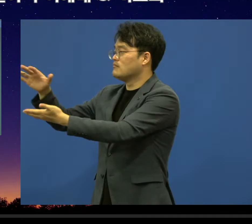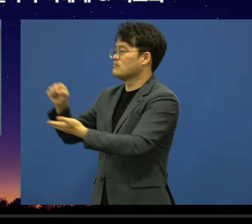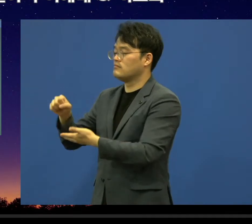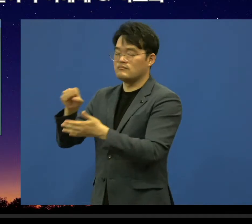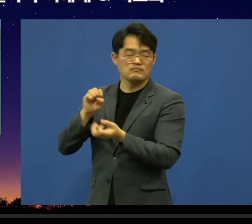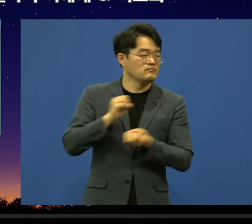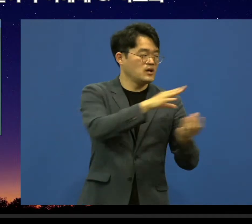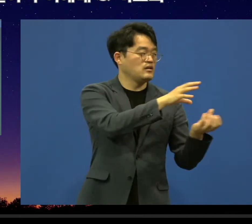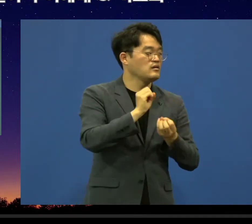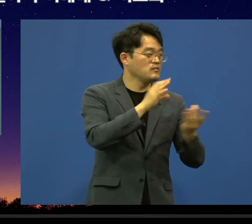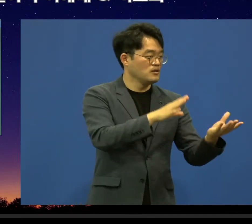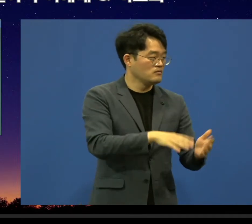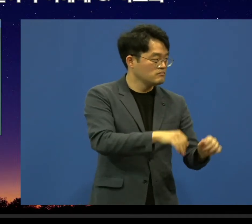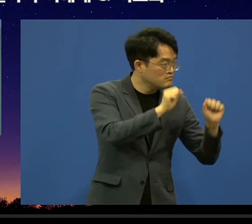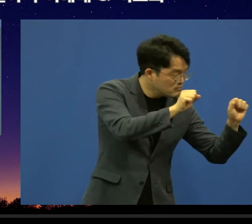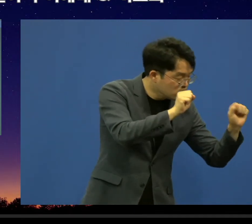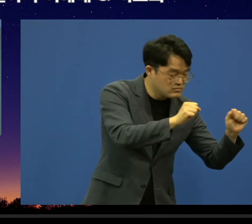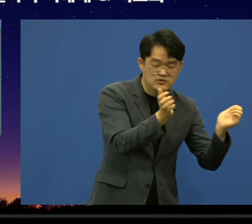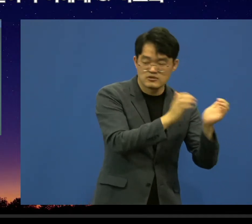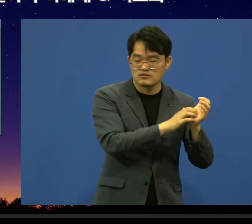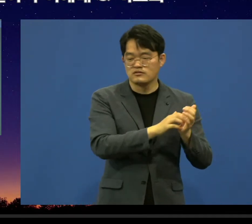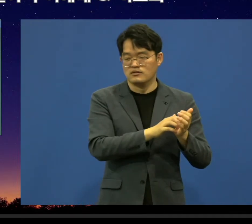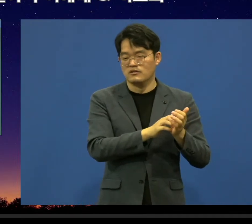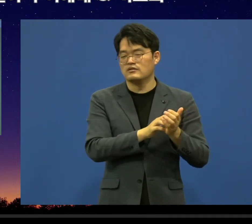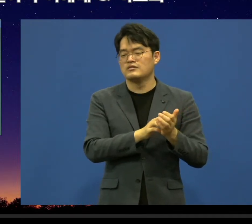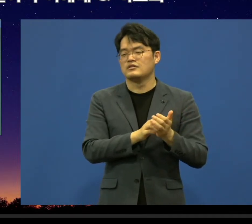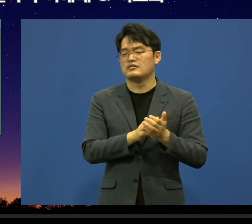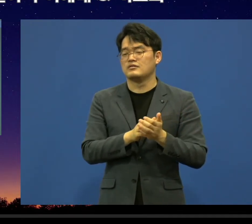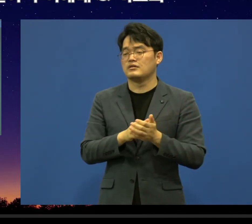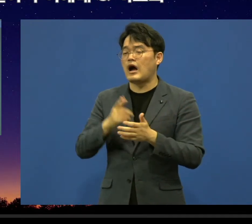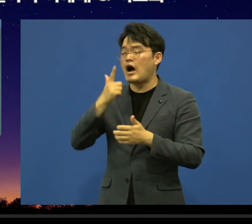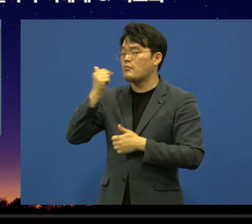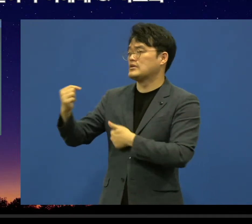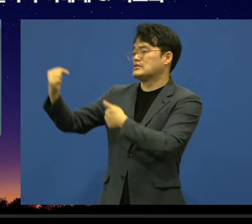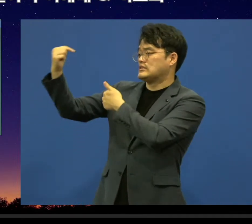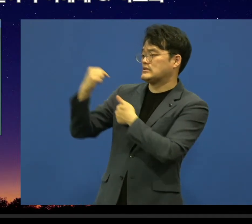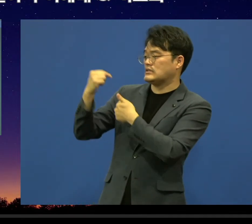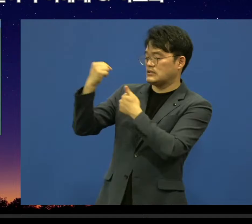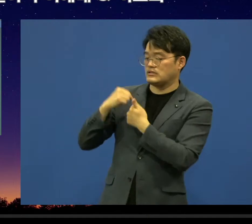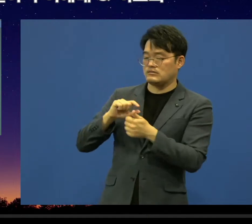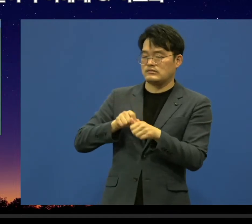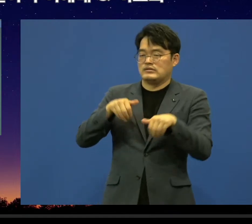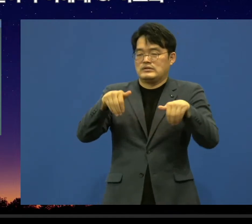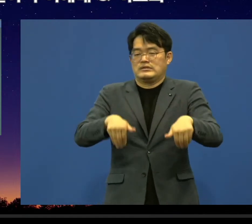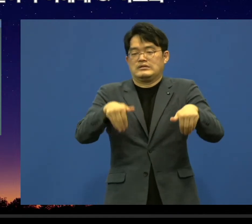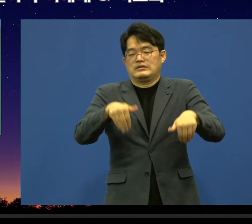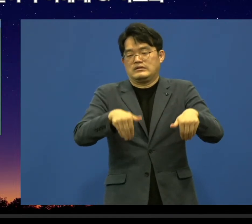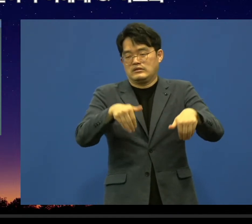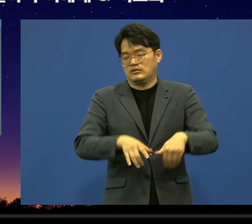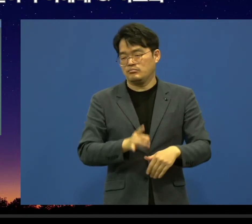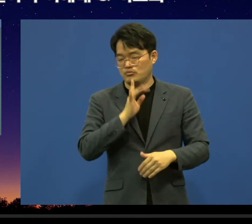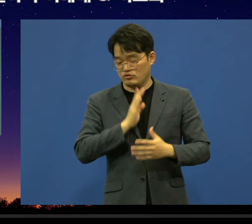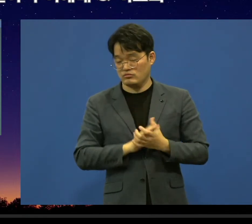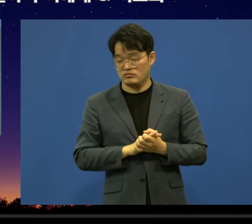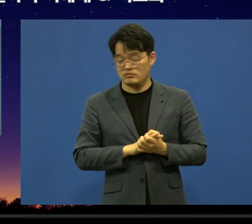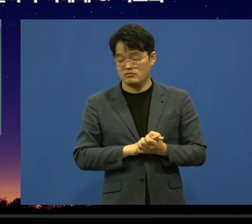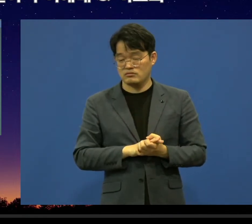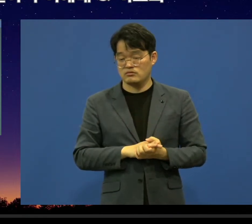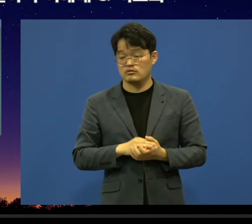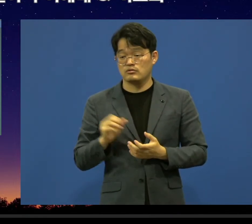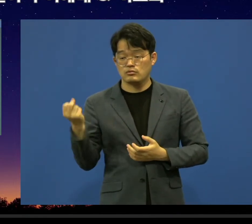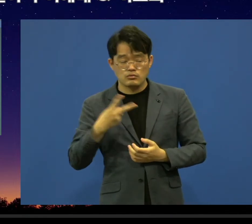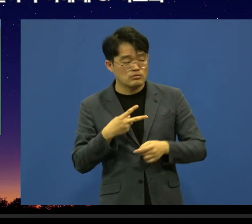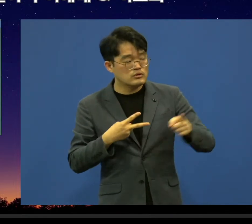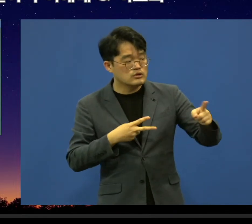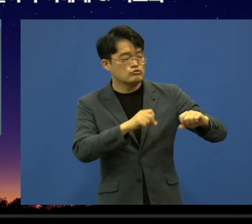전달하고 안부를 살피고 증표를 가져오는 이 단순한 노동을 하고 있습니다. 천부장에게도 치즈 10덩이를